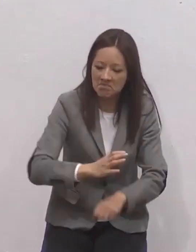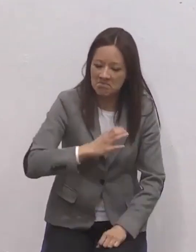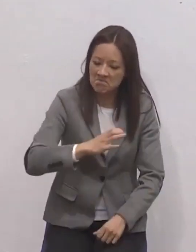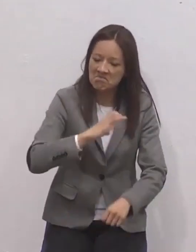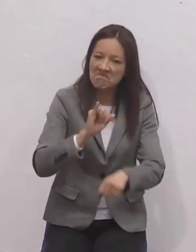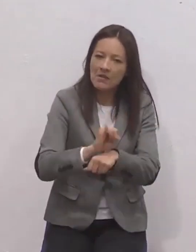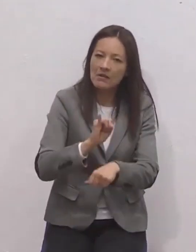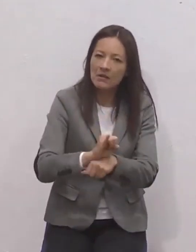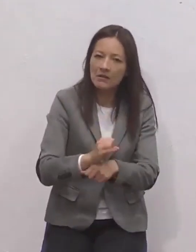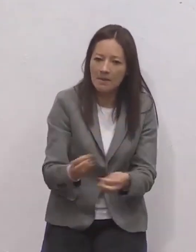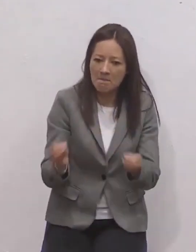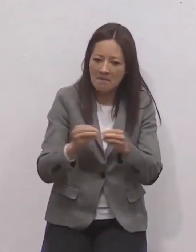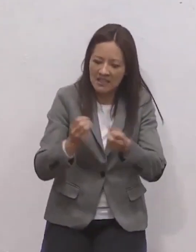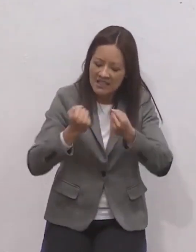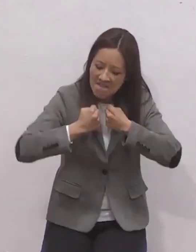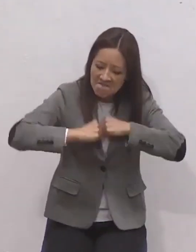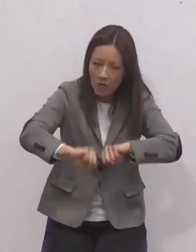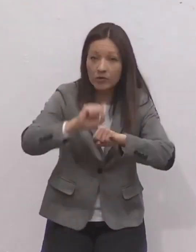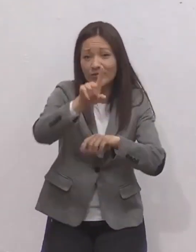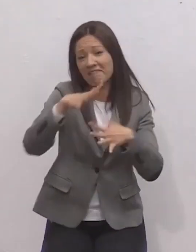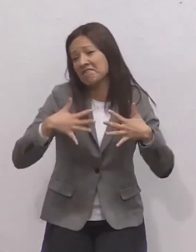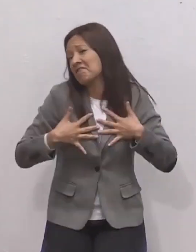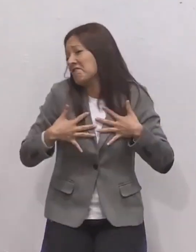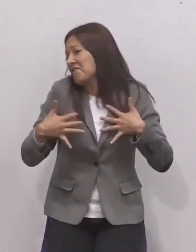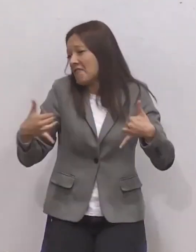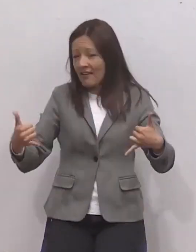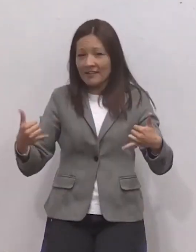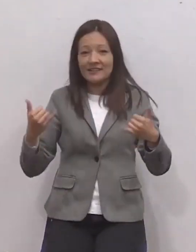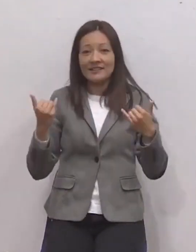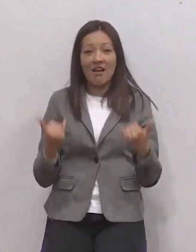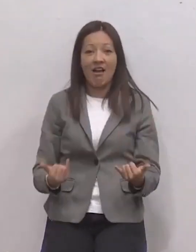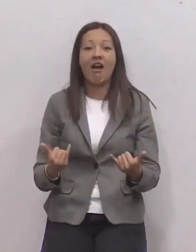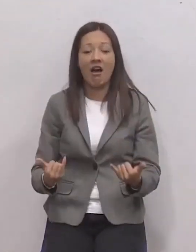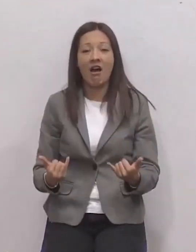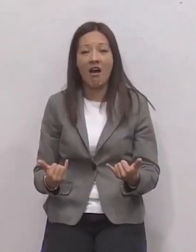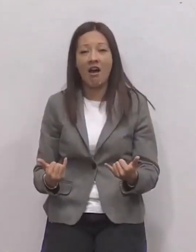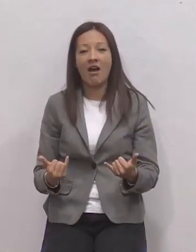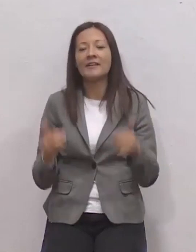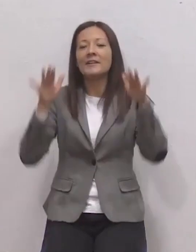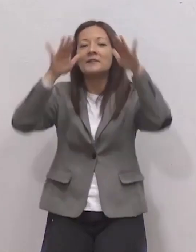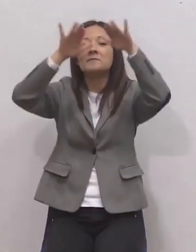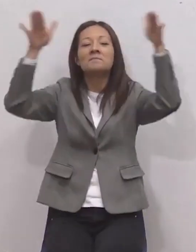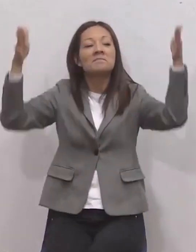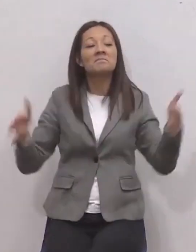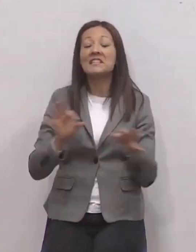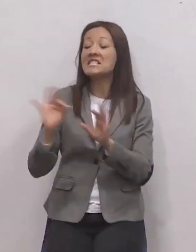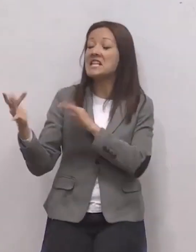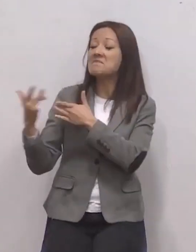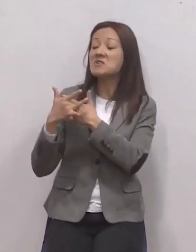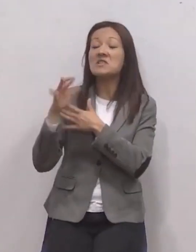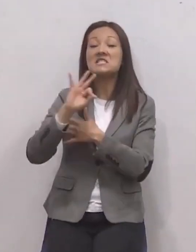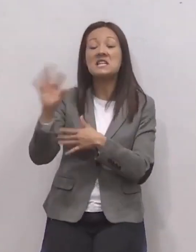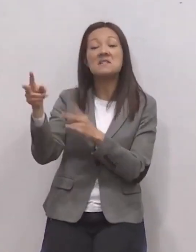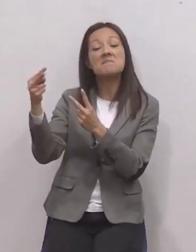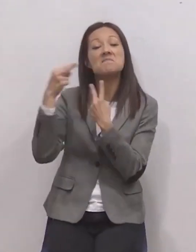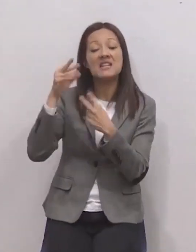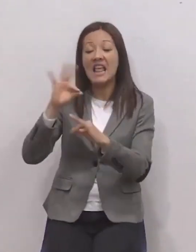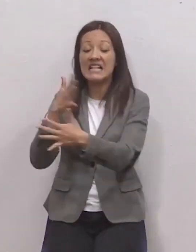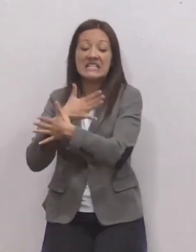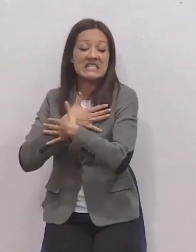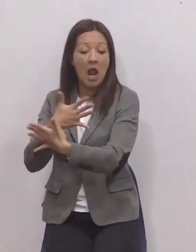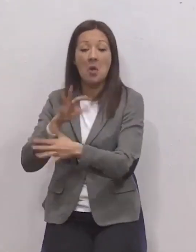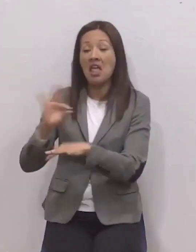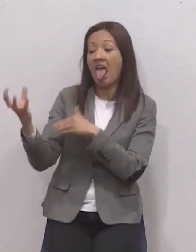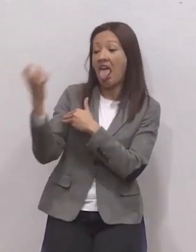toca esforzarnos más. Usted está feliz, ¿no? Porque usted está ahora así en el cubículo de cristal y nadie me toca, nadie me mira, nadie me saluda, nadie